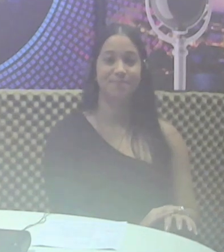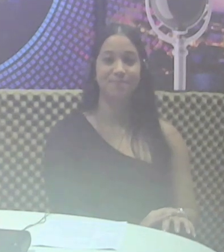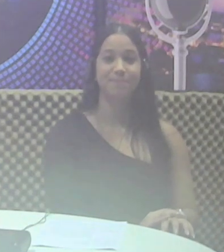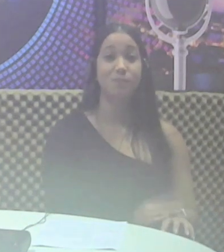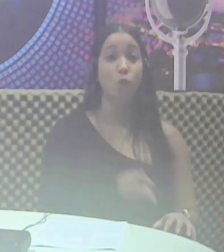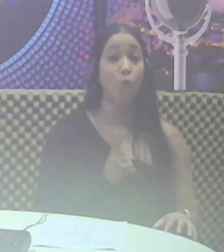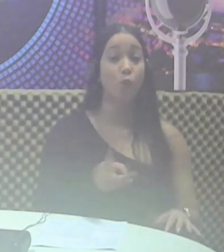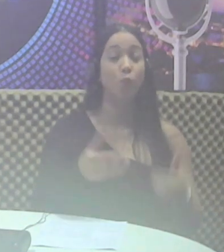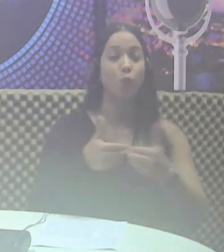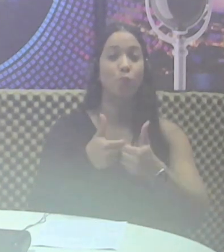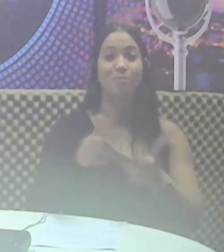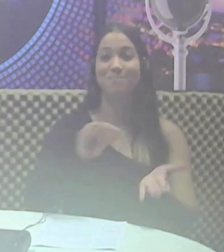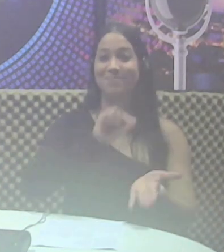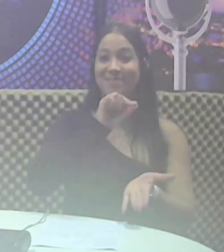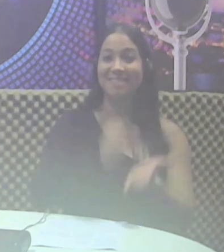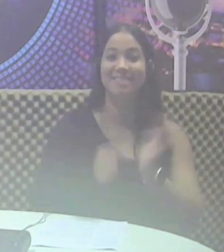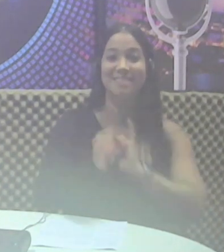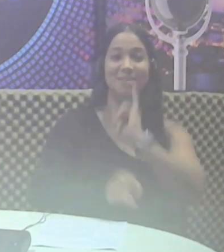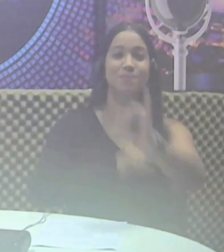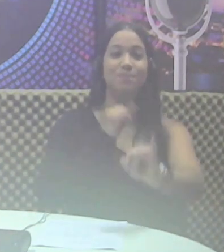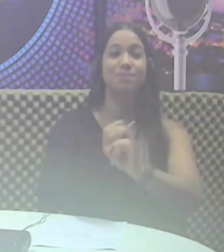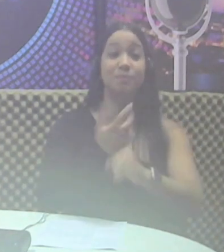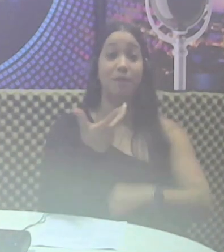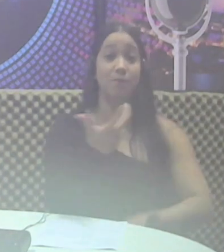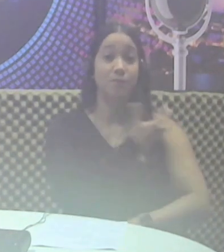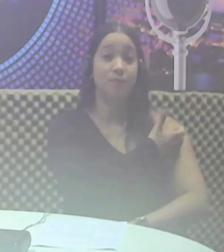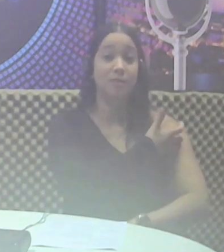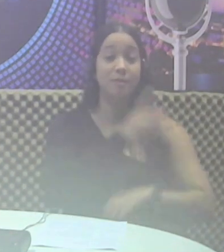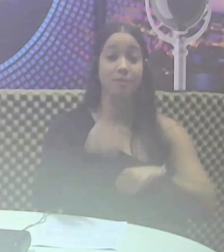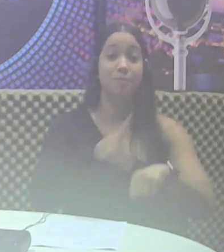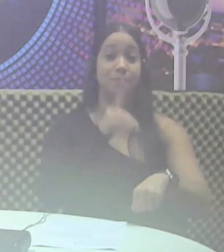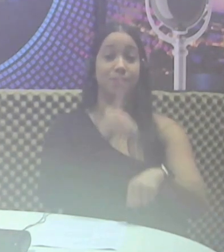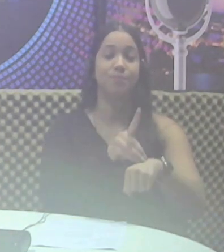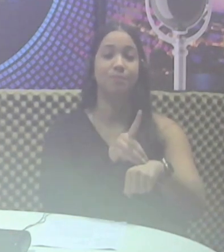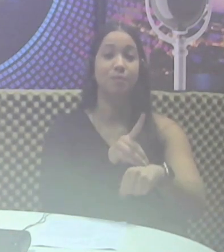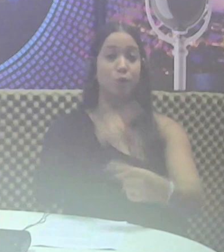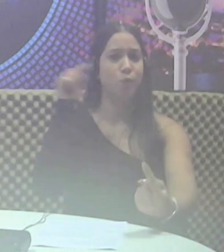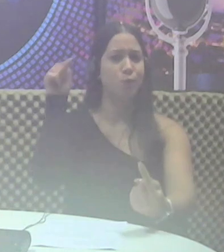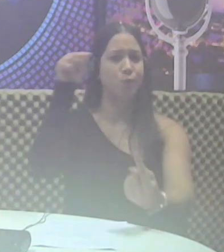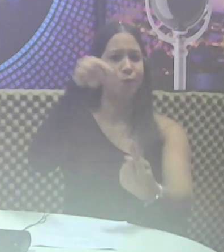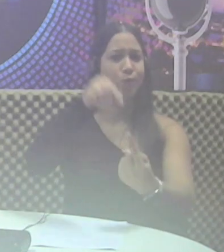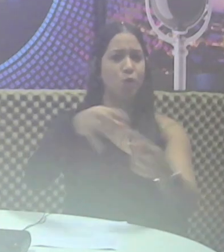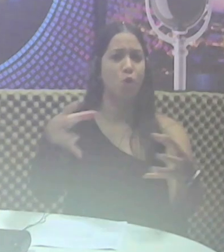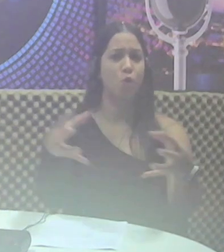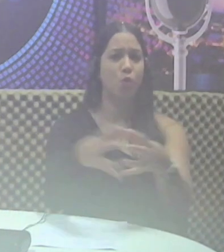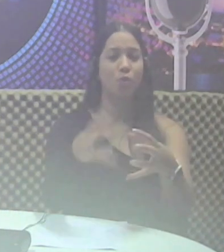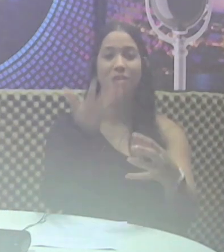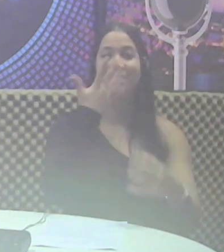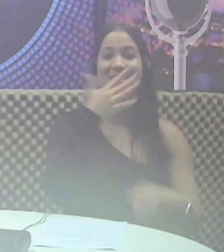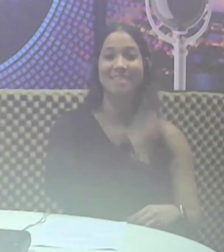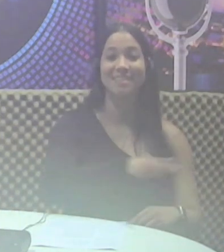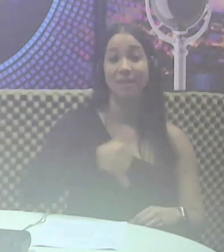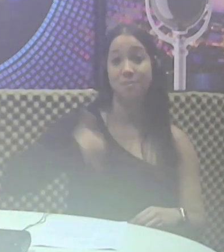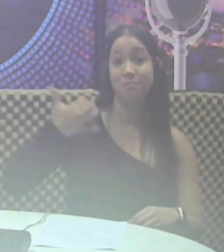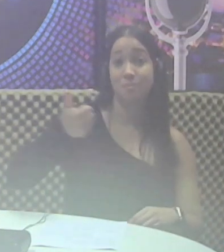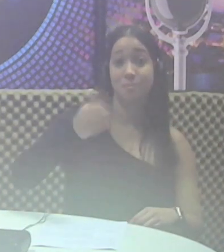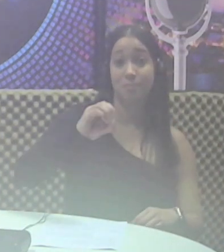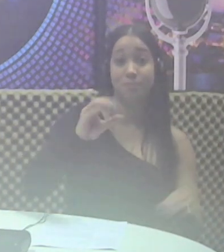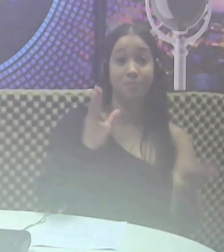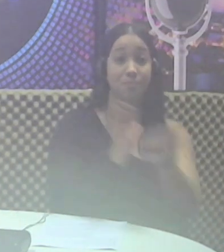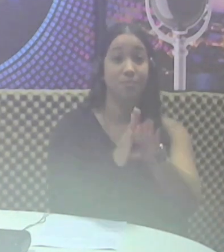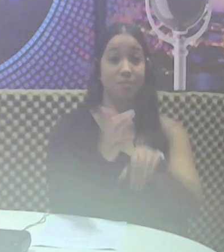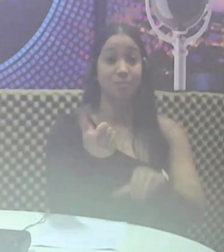Continua aberto o cadastro online da vacina da dengue. Público-alvo é formado por crianças de 10 a 14